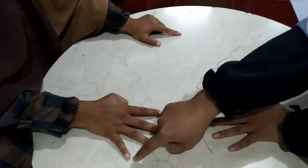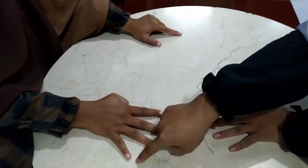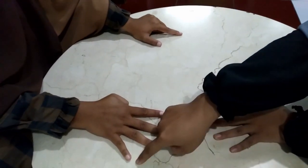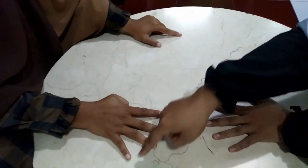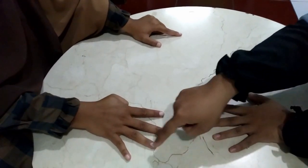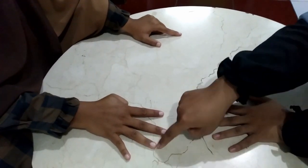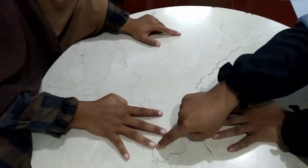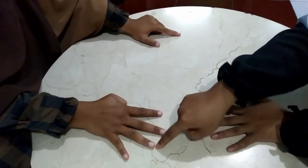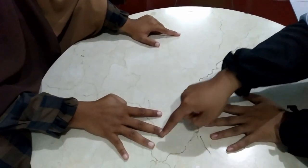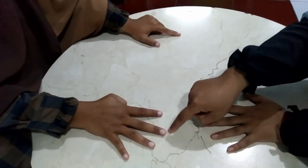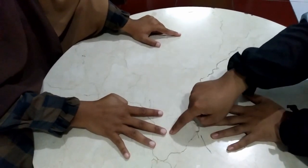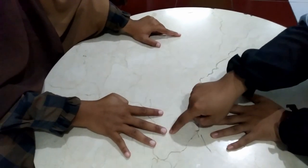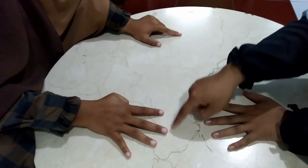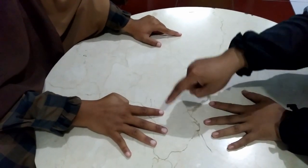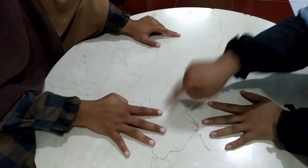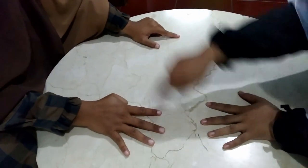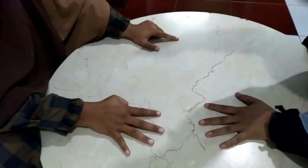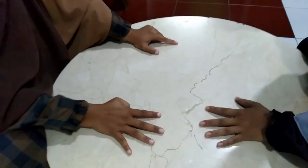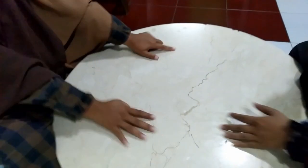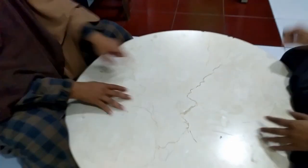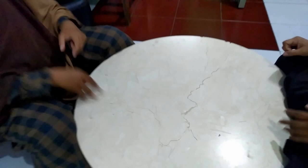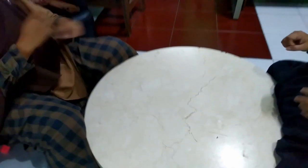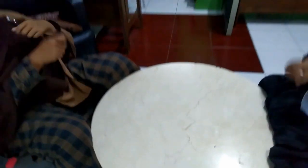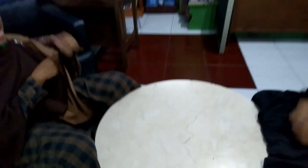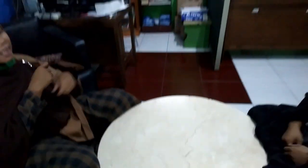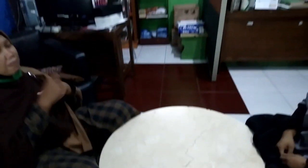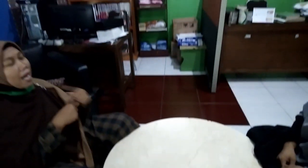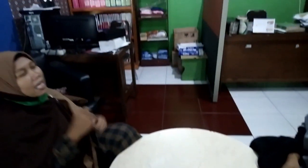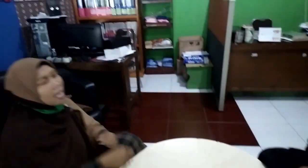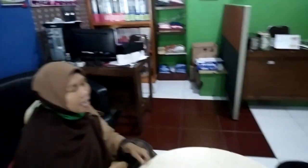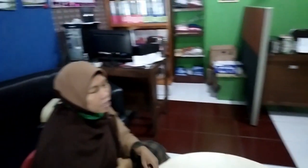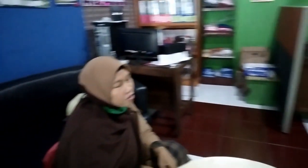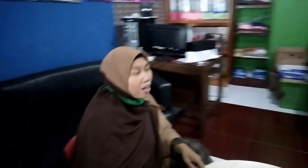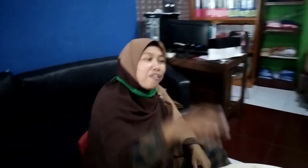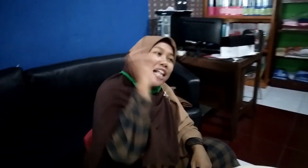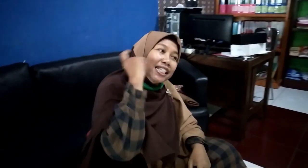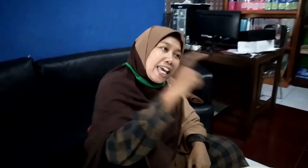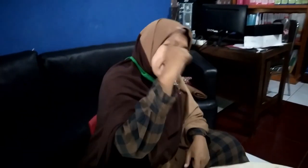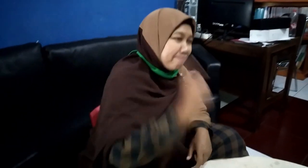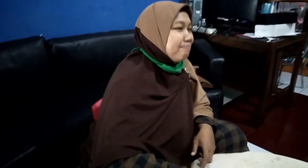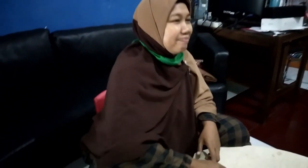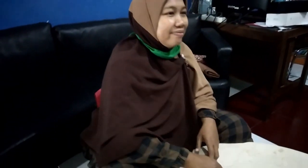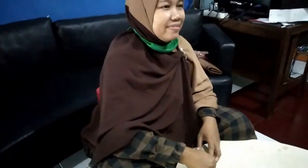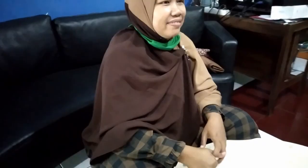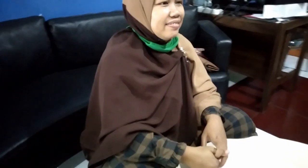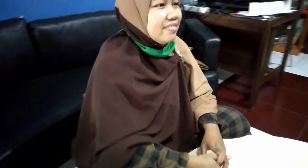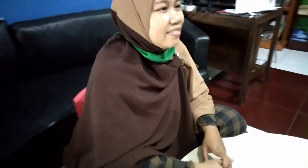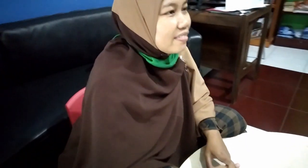G, H, I, C. Nah, sekarang tebak kata dengan huruf awal C. Kan